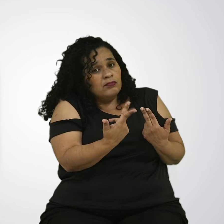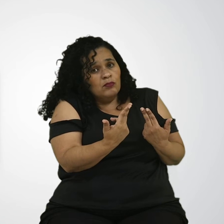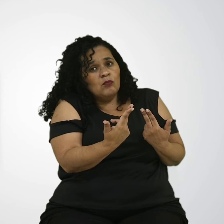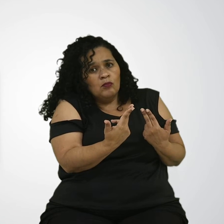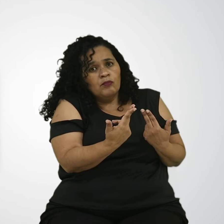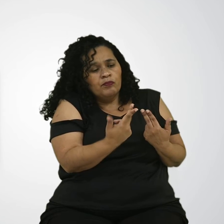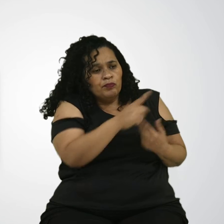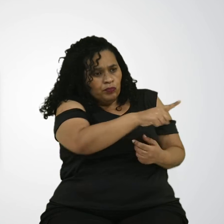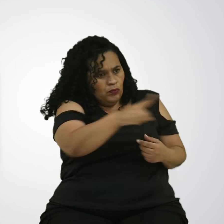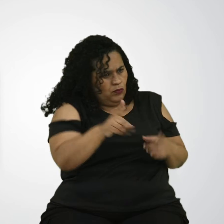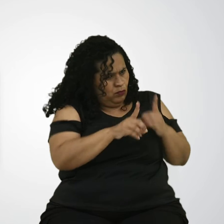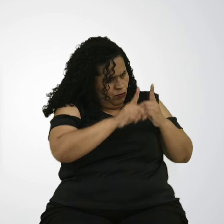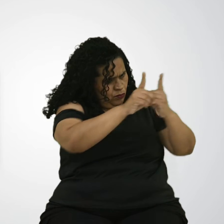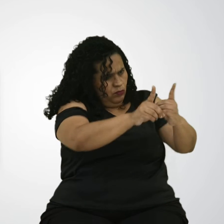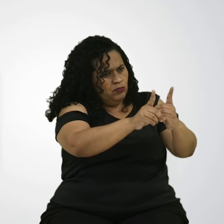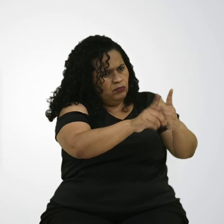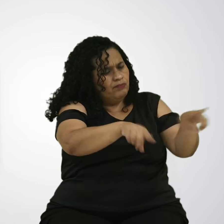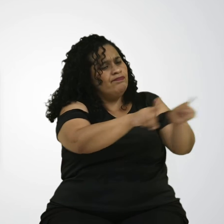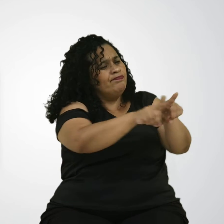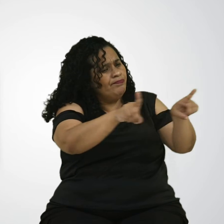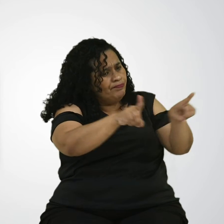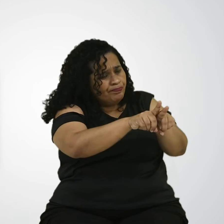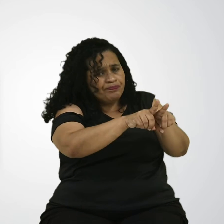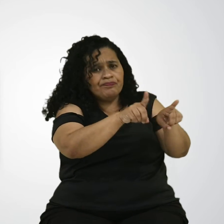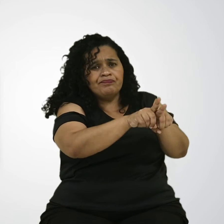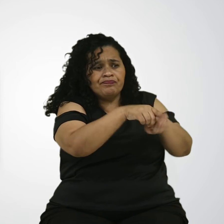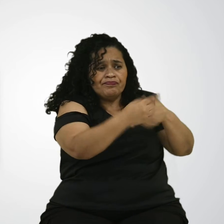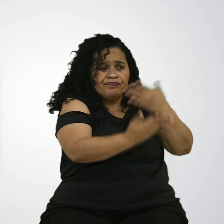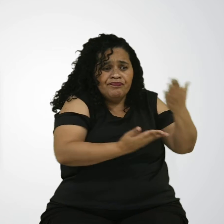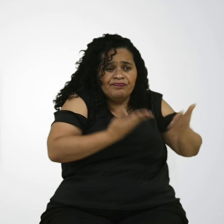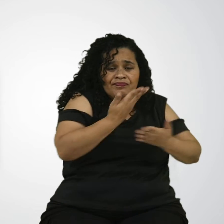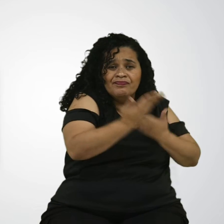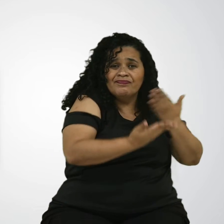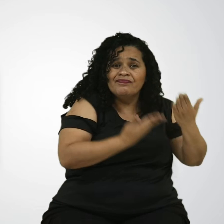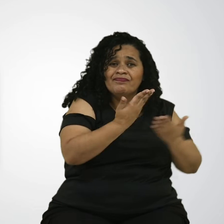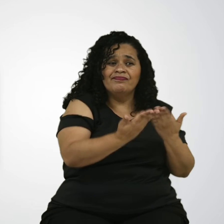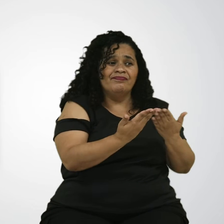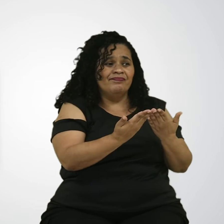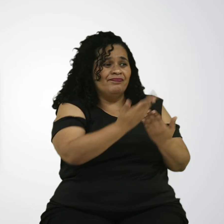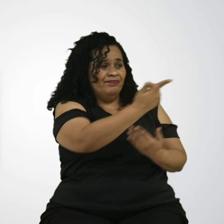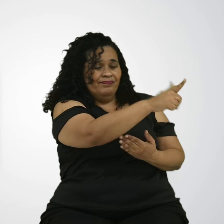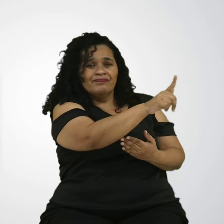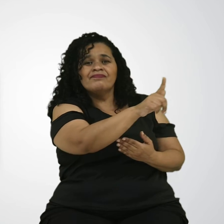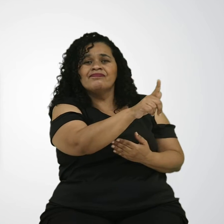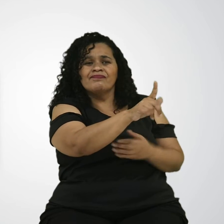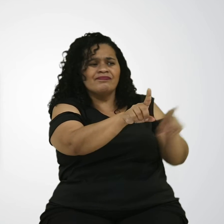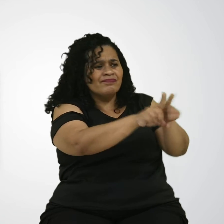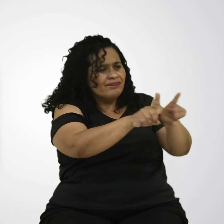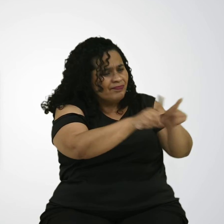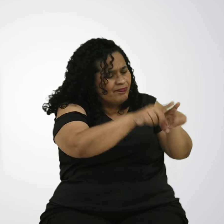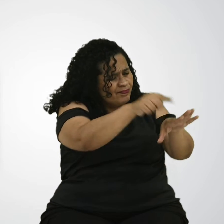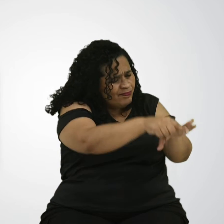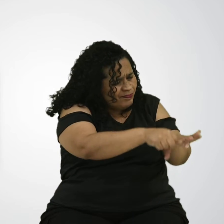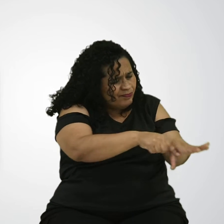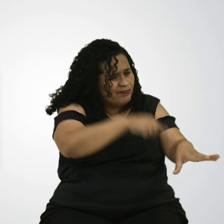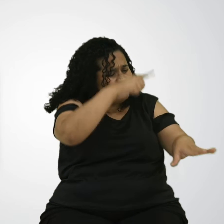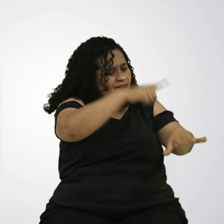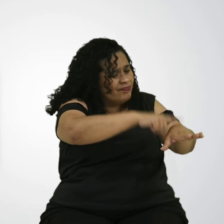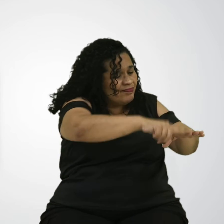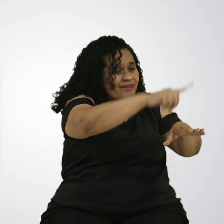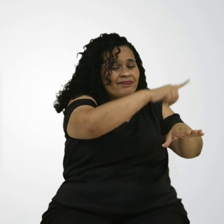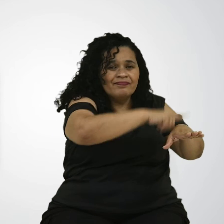são meus discípulos, vocês também vão servir uns aos outros. Vocês também vão se sujeitar uns aos outros.